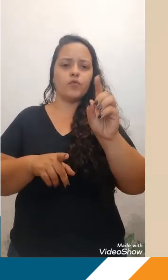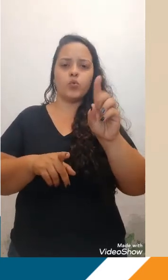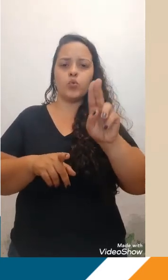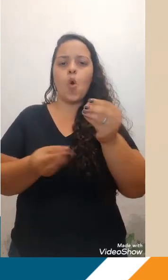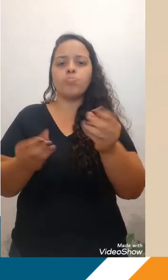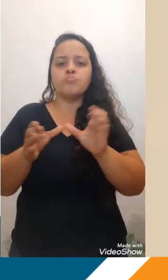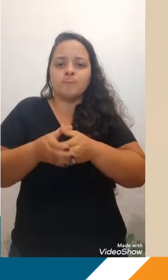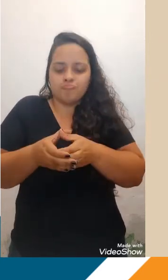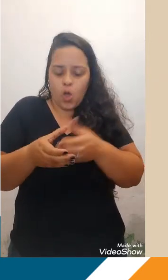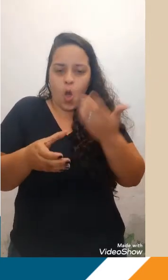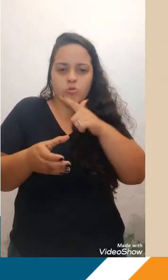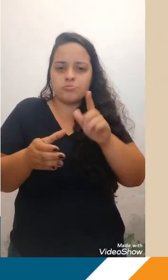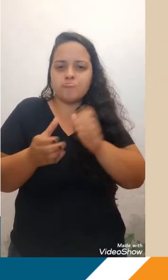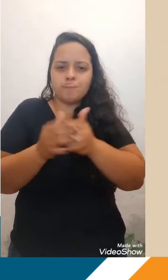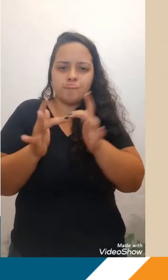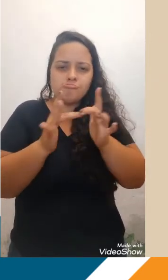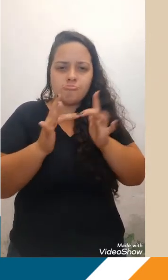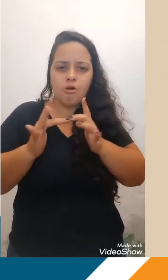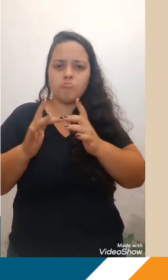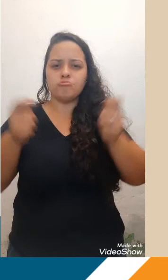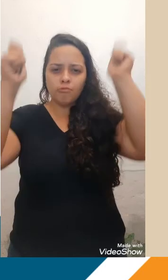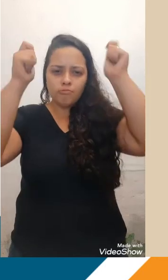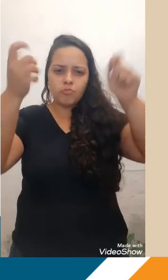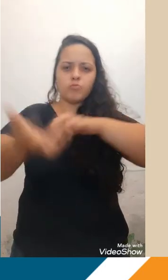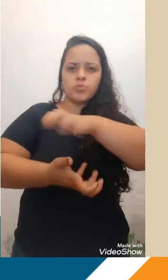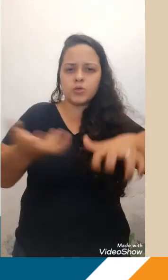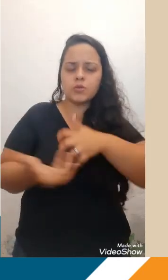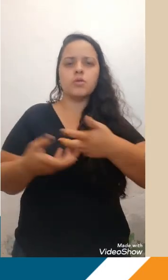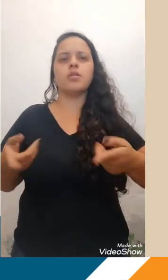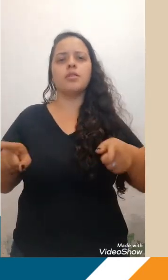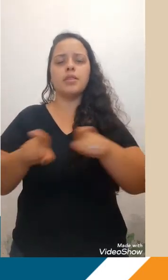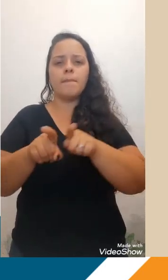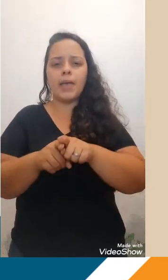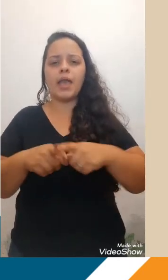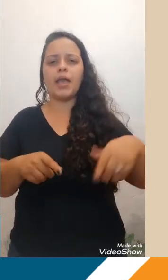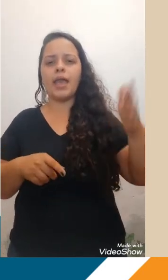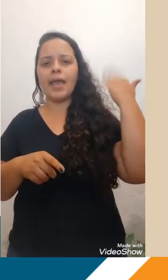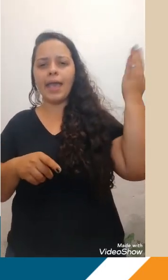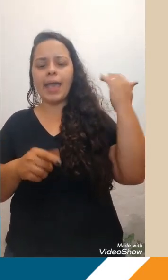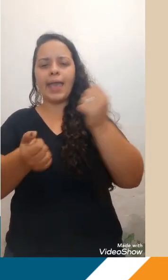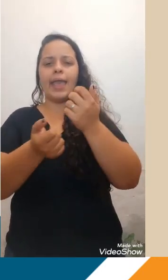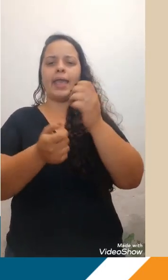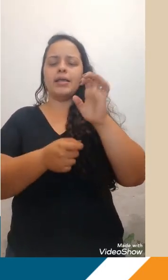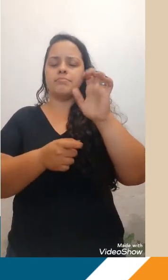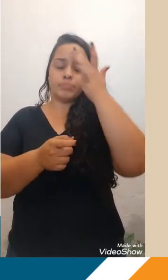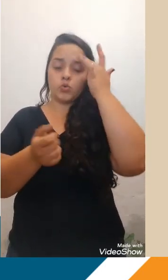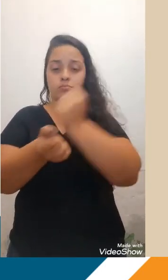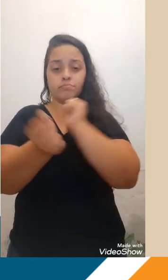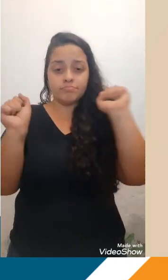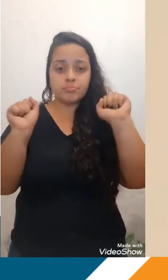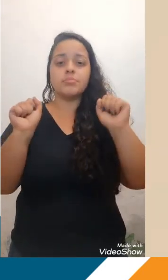união e a articulação desses revolucionários, as disputas de pautas entre os ex-escravizados